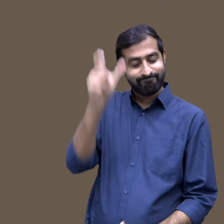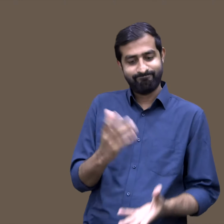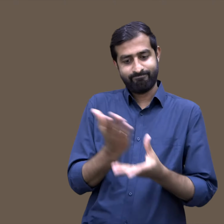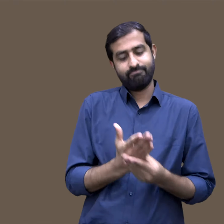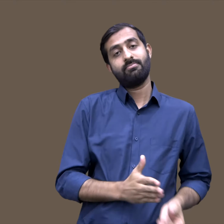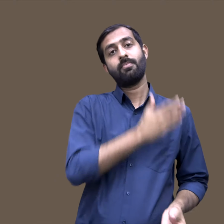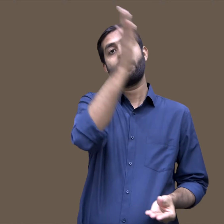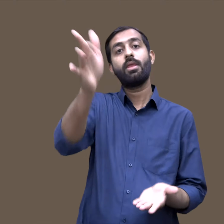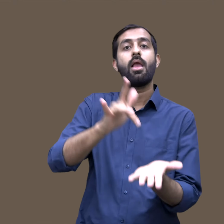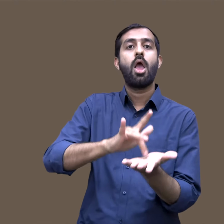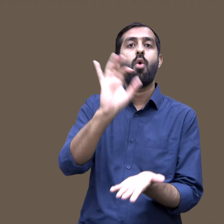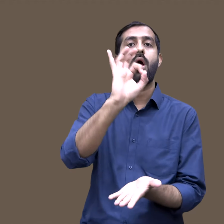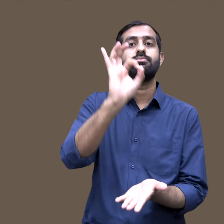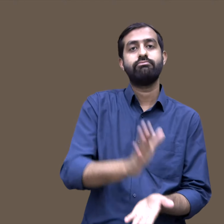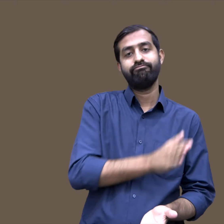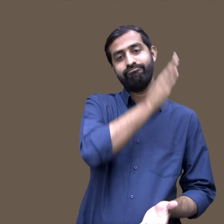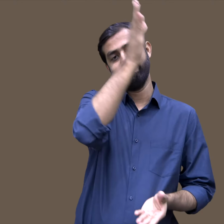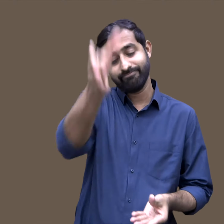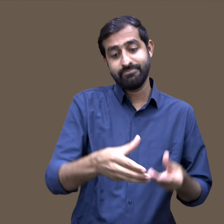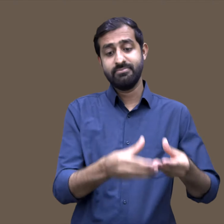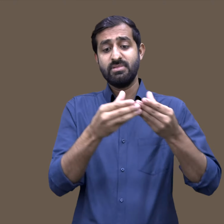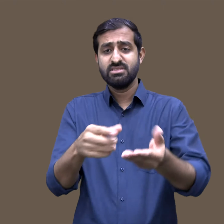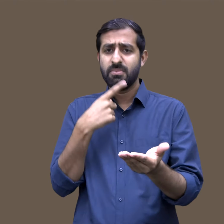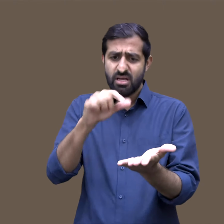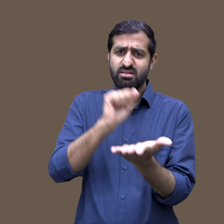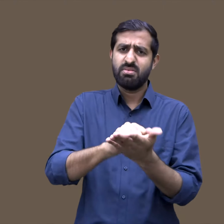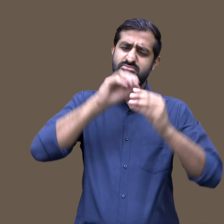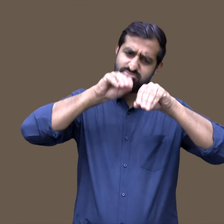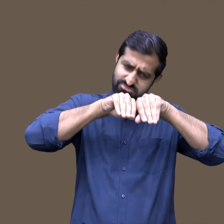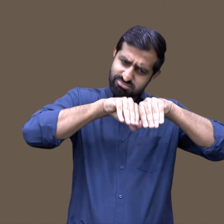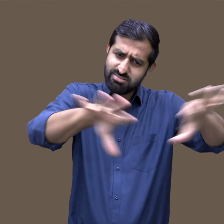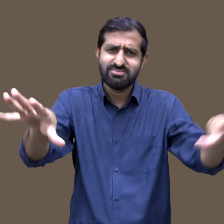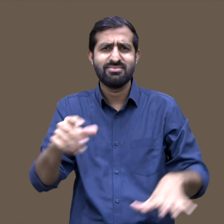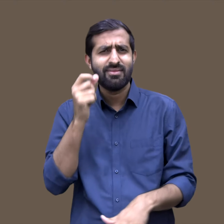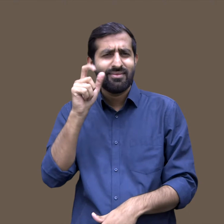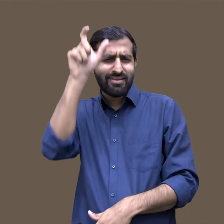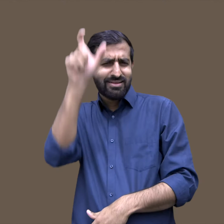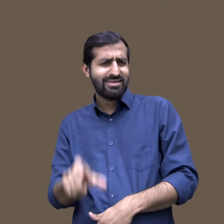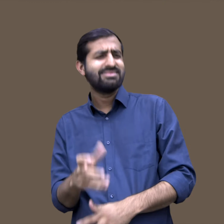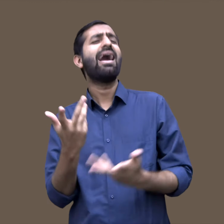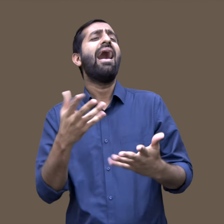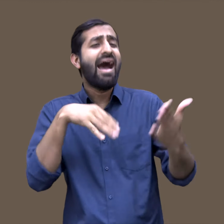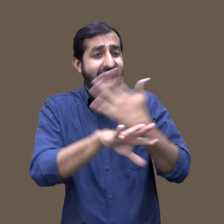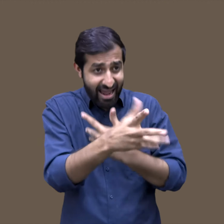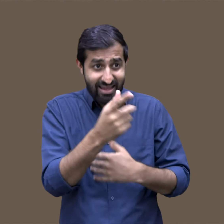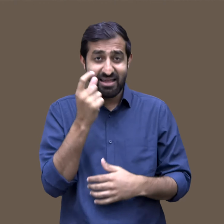सह संपादक ने अपनी रिपोर्ट अखबार के दफ्तर में छपवाने को दी। प्रधान संपादक ने उन्हें डांटते हुए